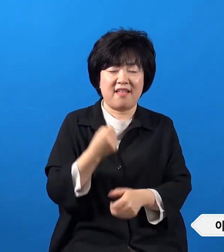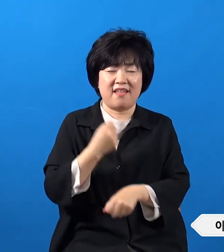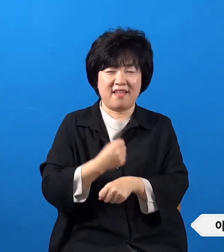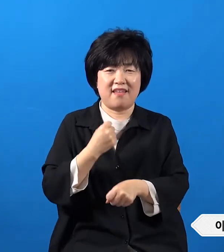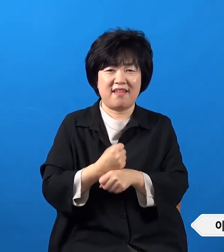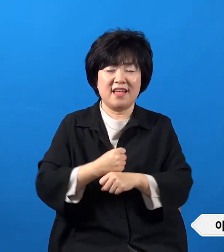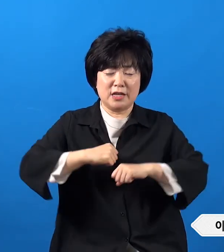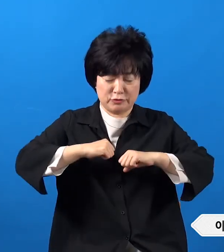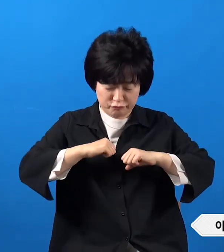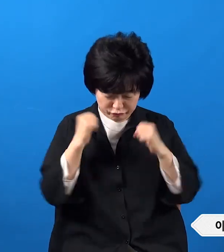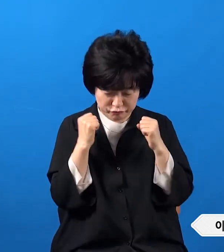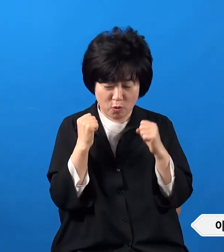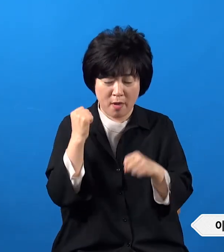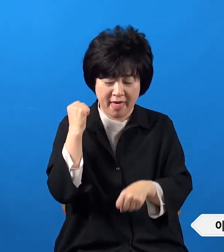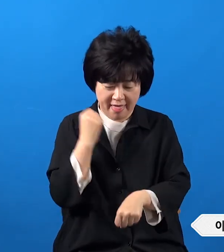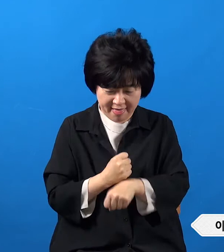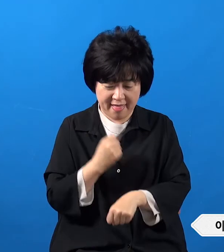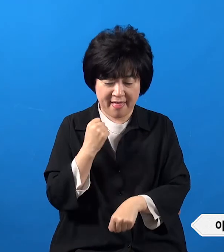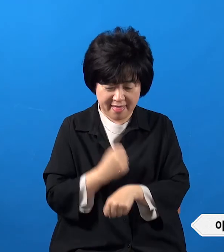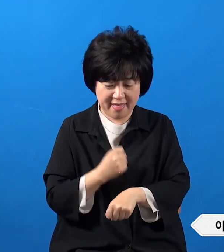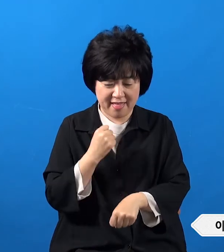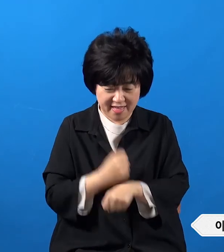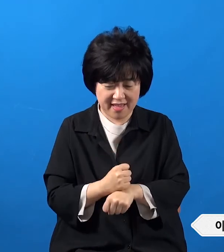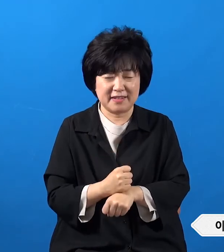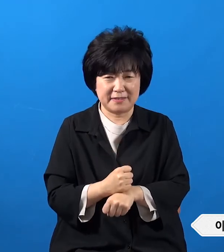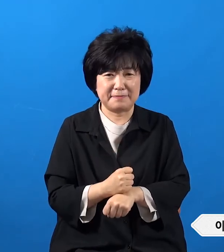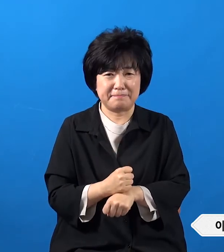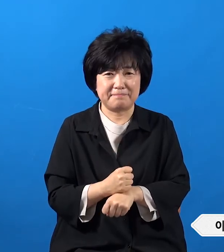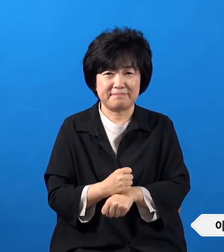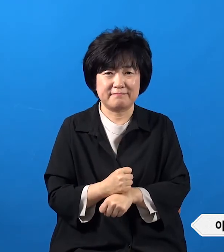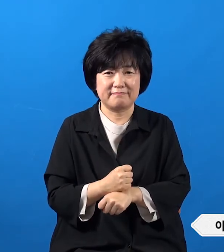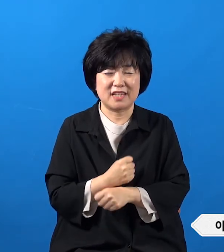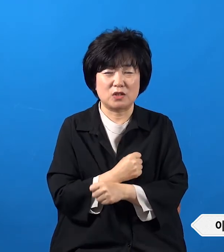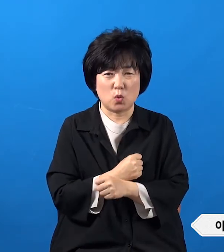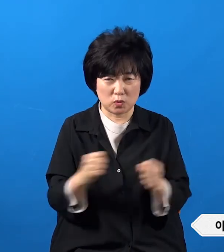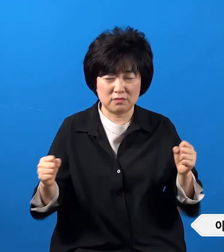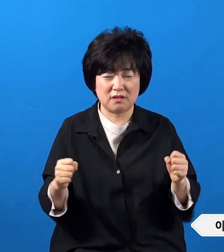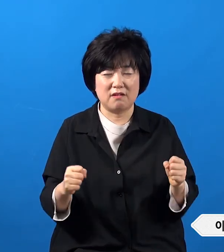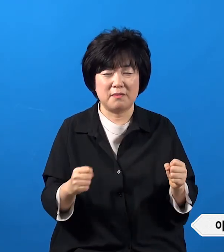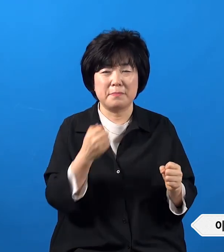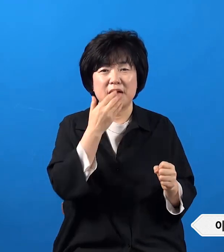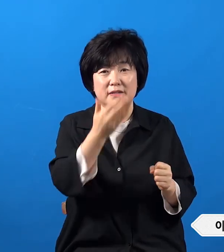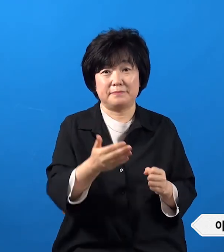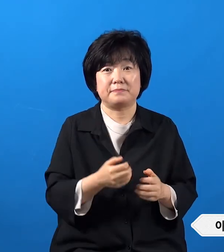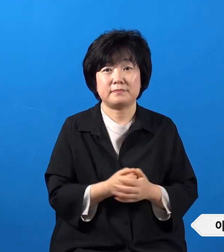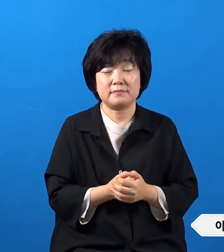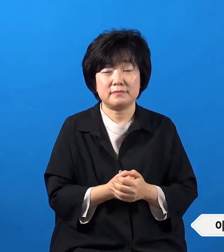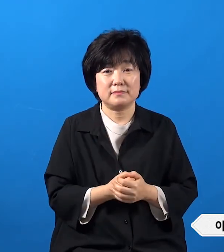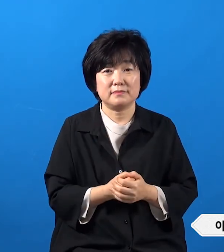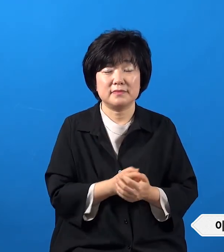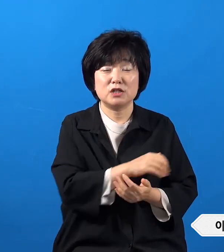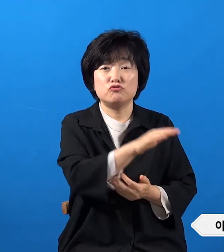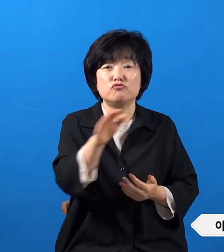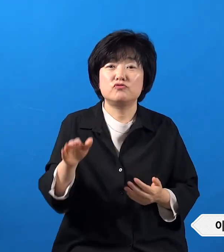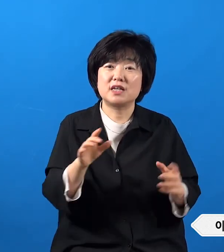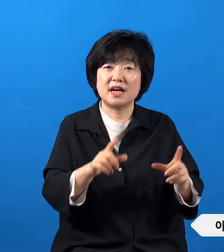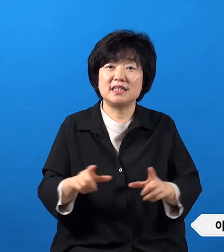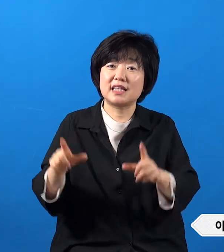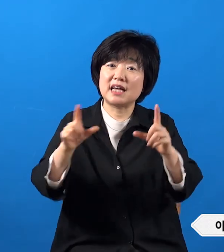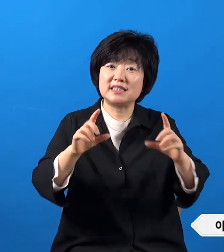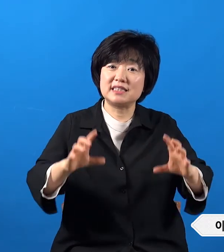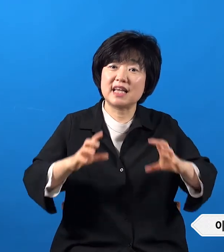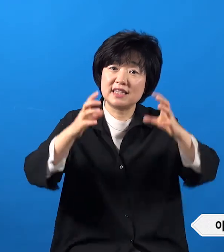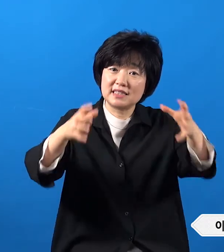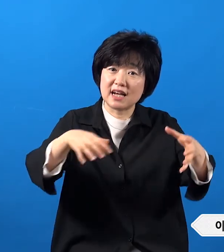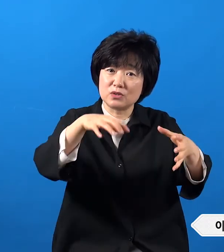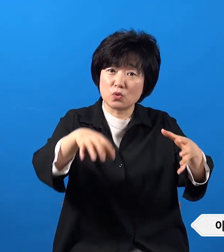나는 순종을 해야 해. 여기서부터 용서는 시작돼야 한다는 것입니다. 그런데 바로 우리가 살고 있는 이 시대에